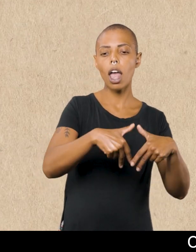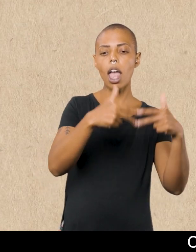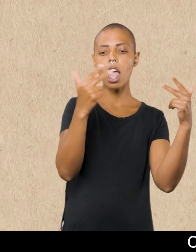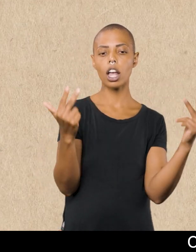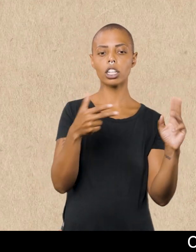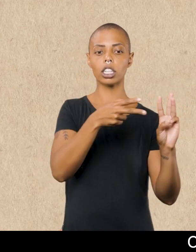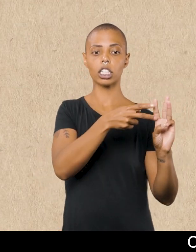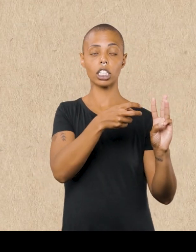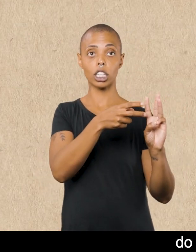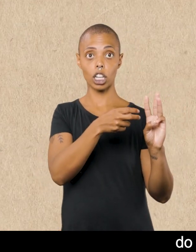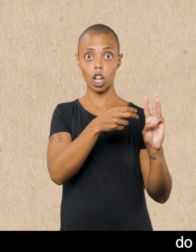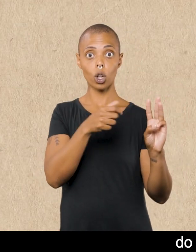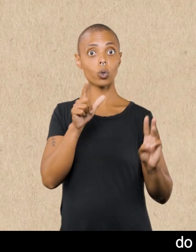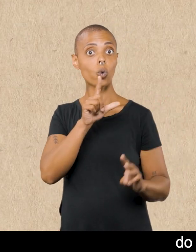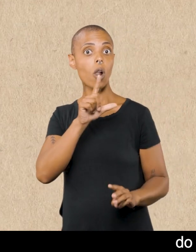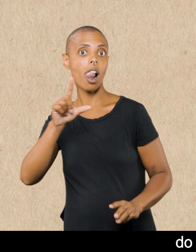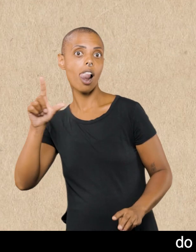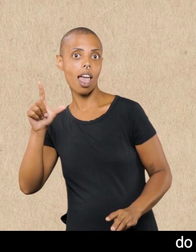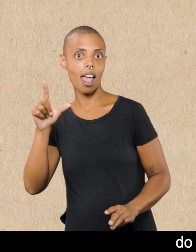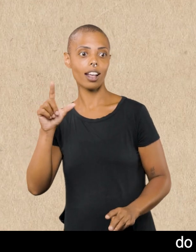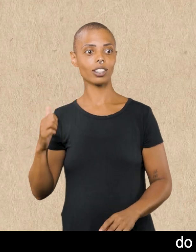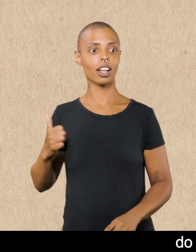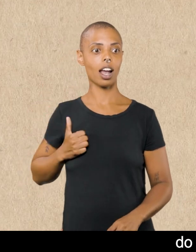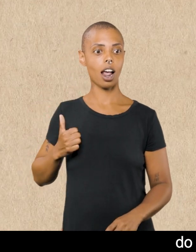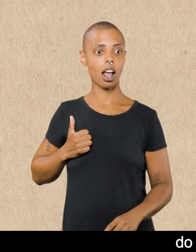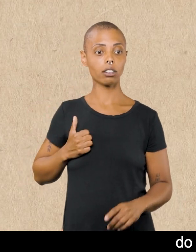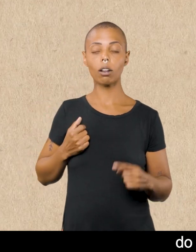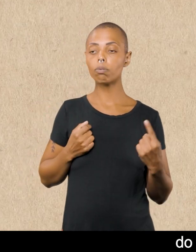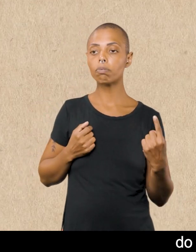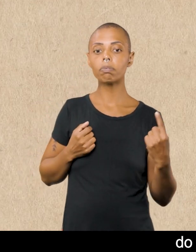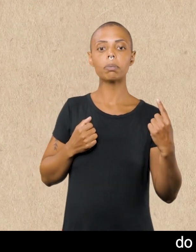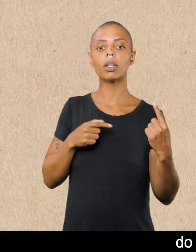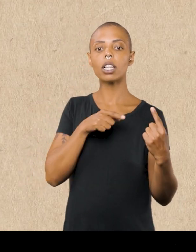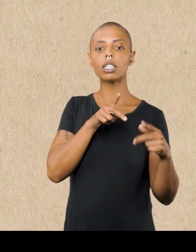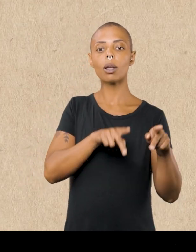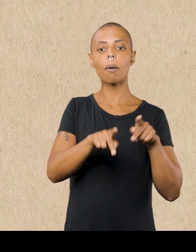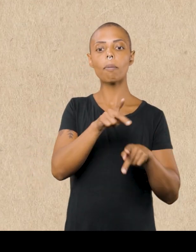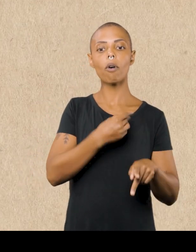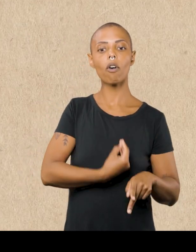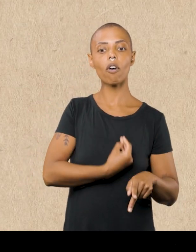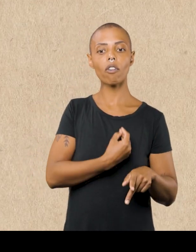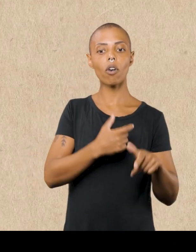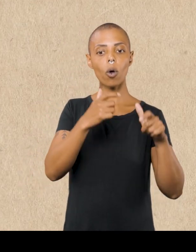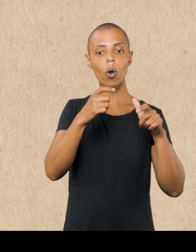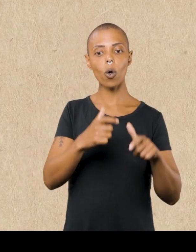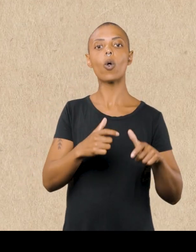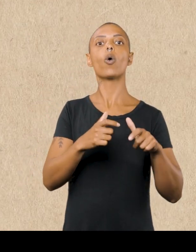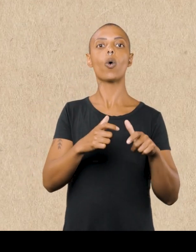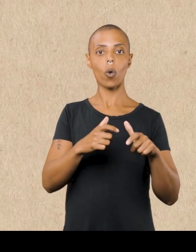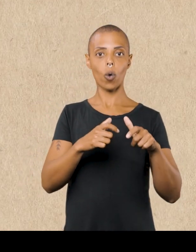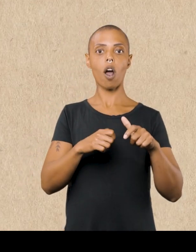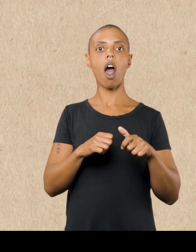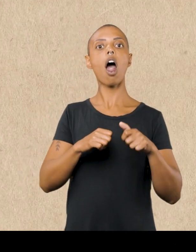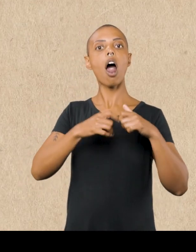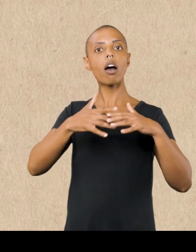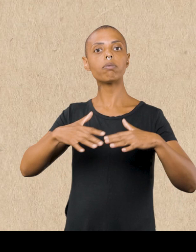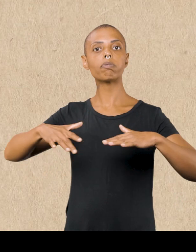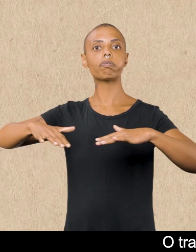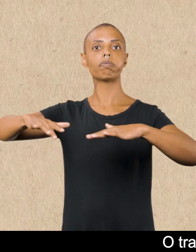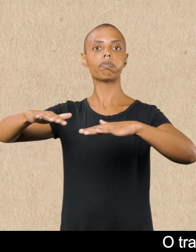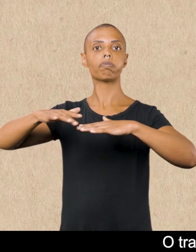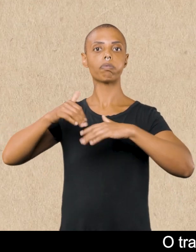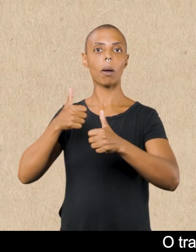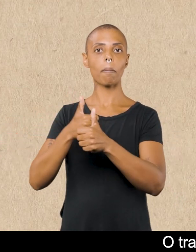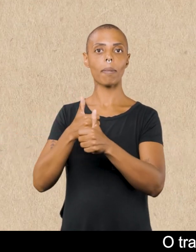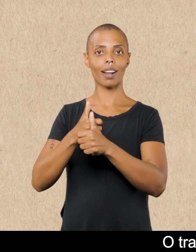Mi'kmaq. Os Mi'kmaq são um grupo étnico indígena do leste canadense e foram um dos primeiros